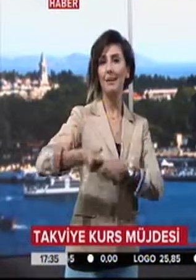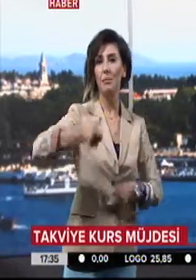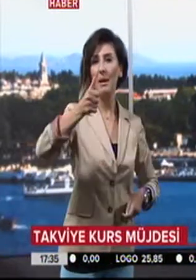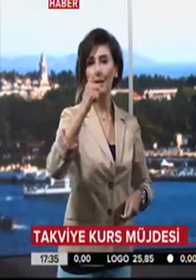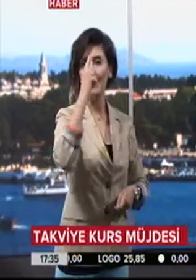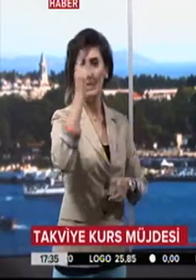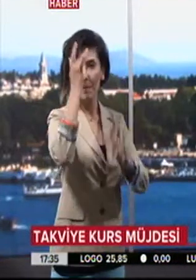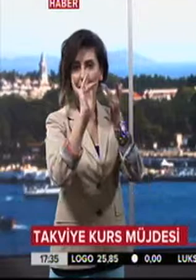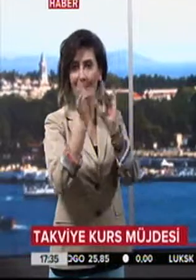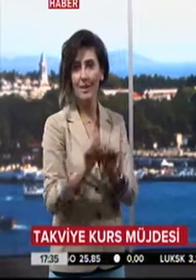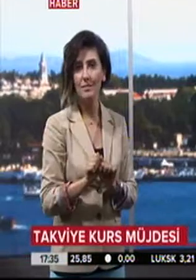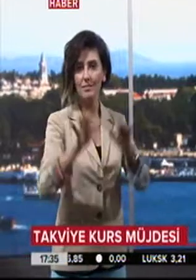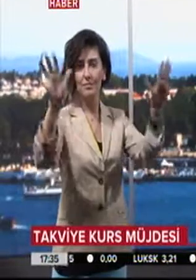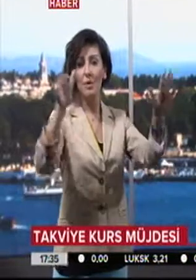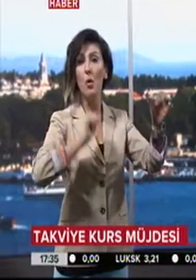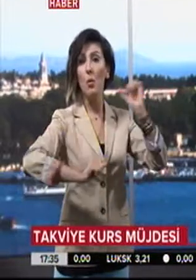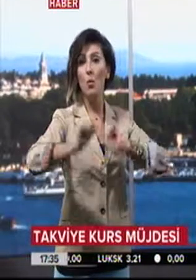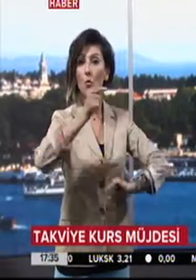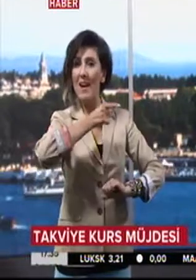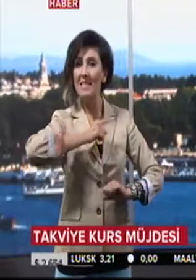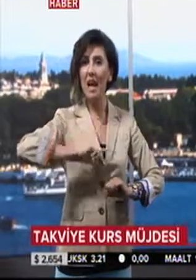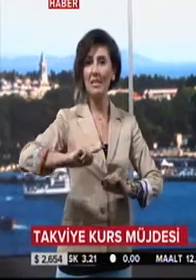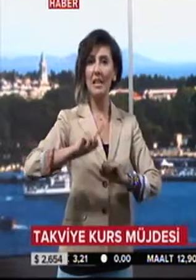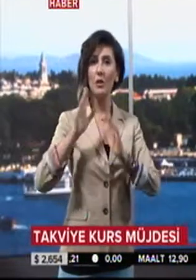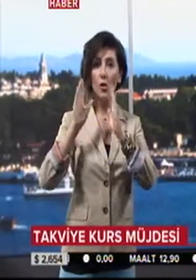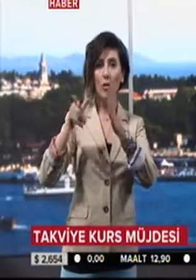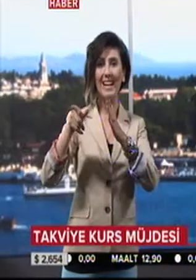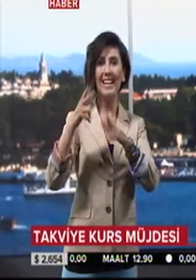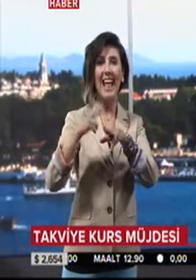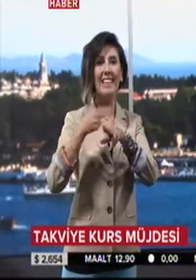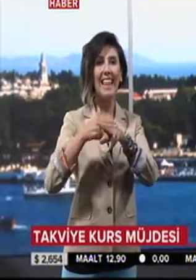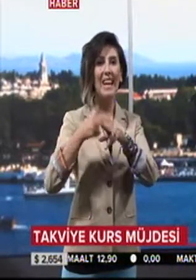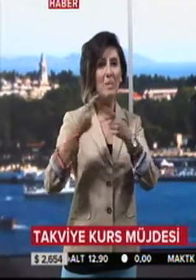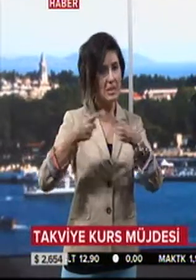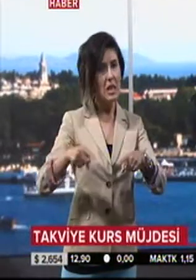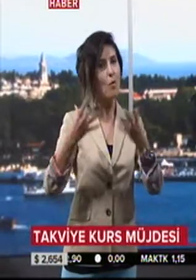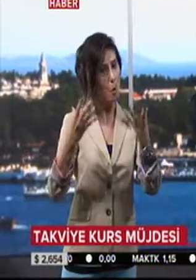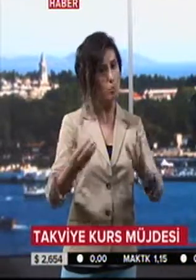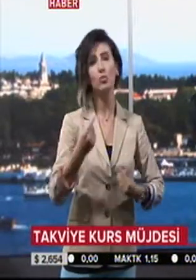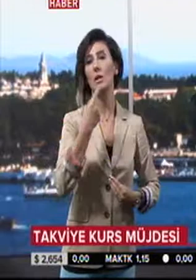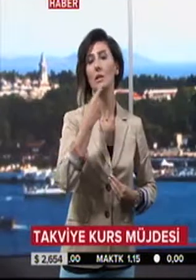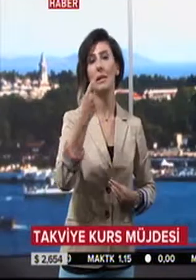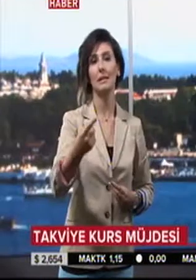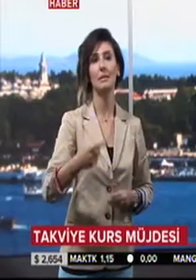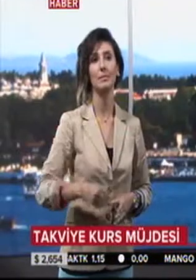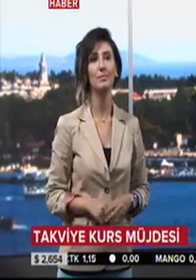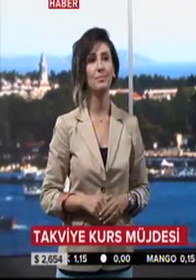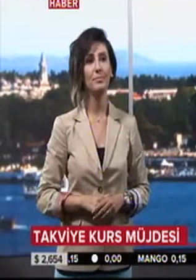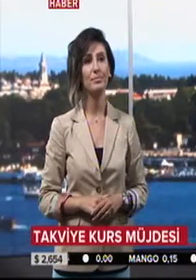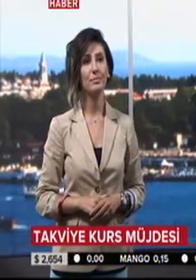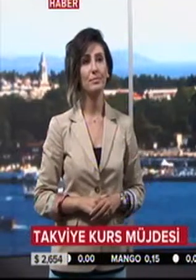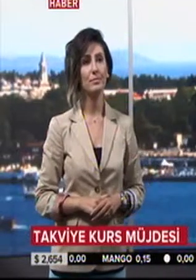Eğitim Bakanlığı'nın resmi internet sitesinde üniversite adaylarına yönelik deneme sınavlarının yapılacağını